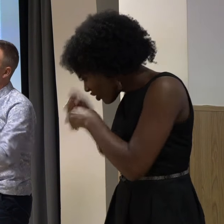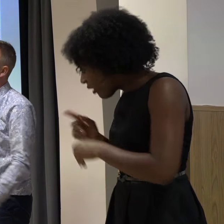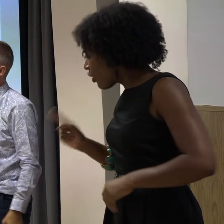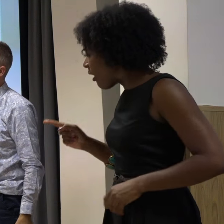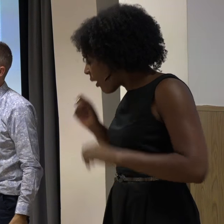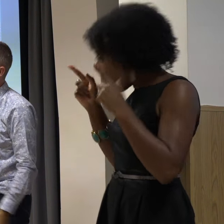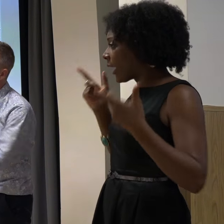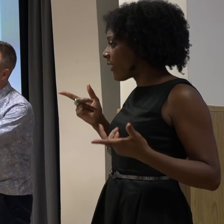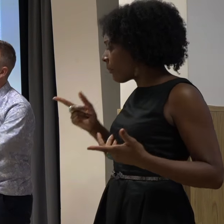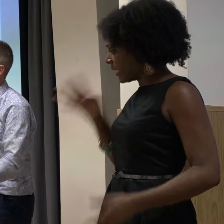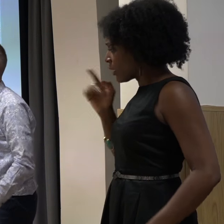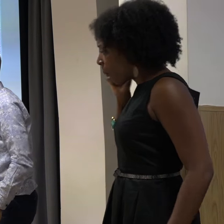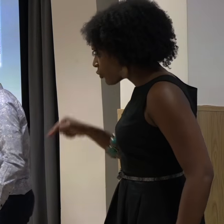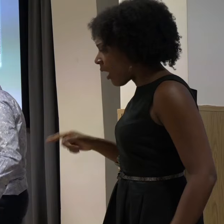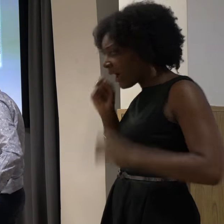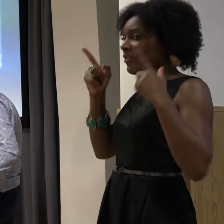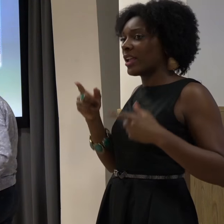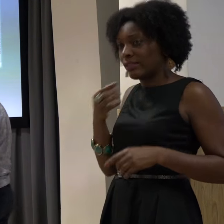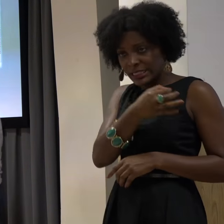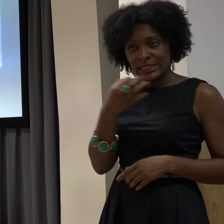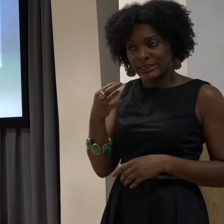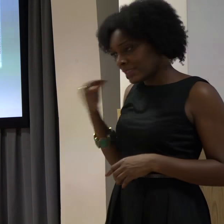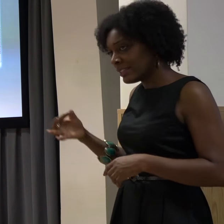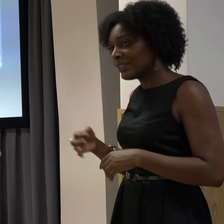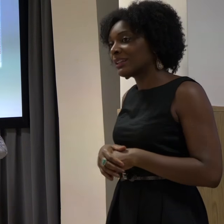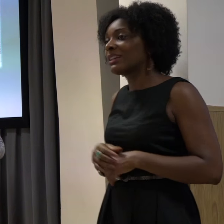la prédication, là, il faut que tu écoutes, c'est pour toi.